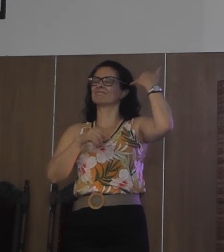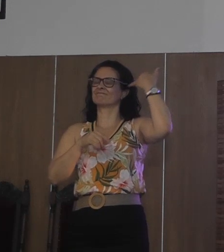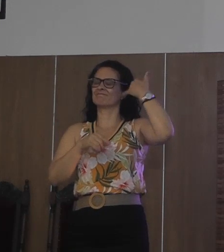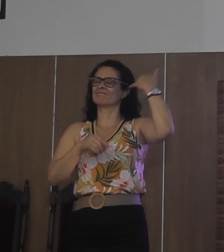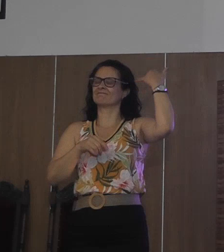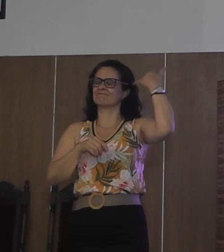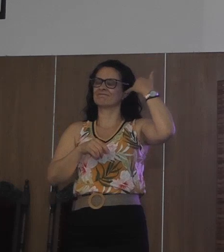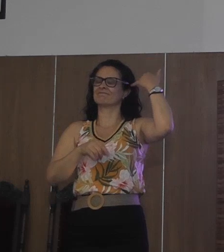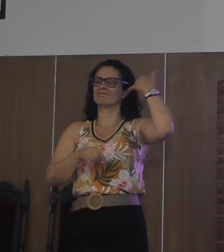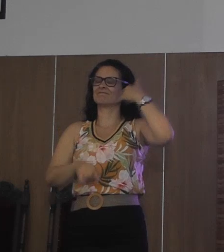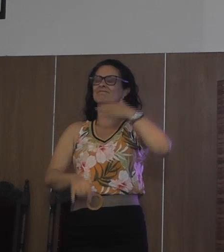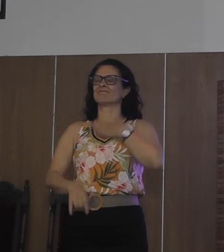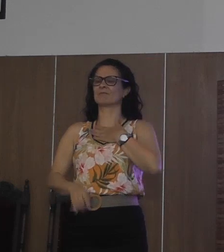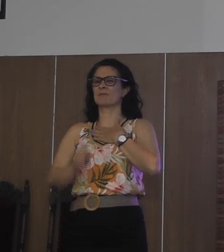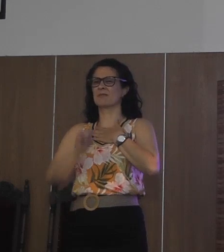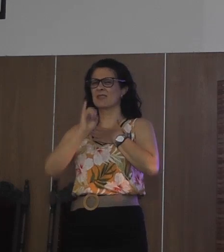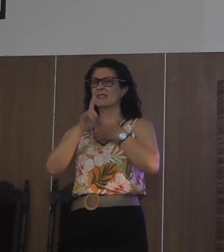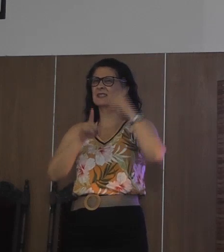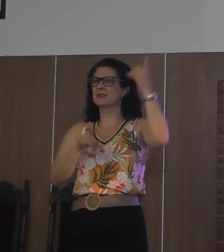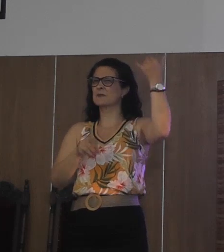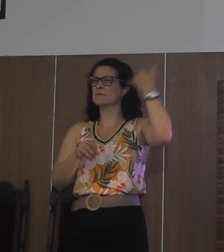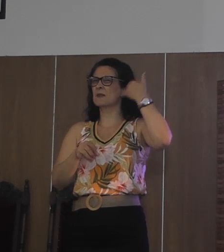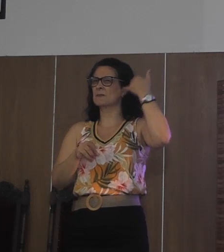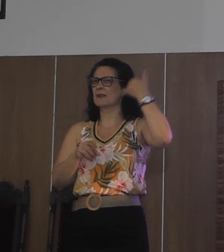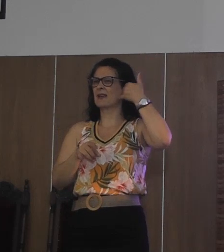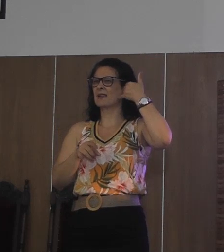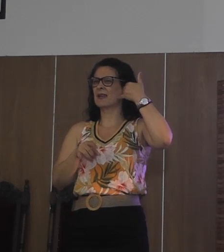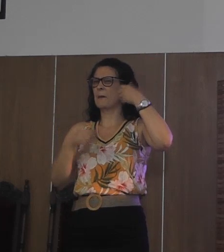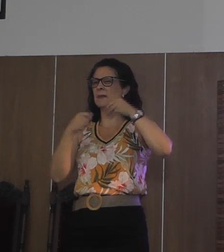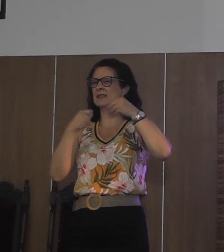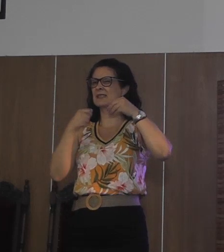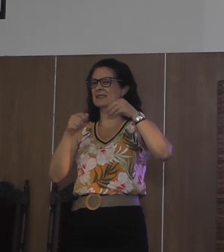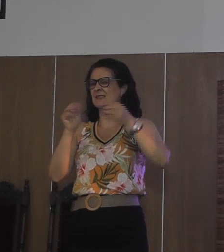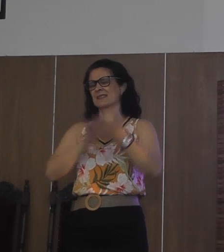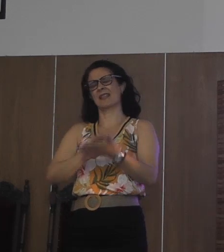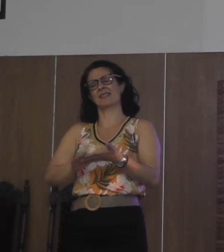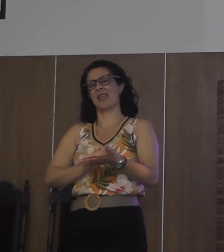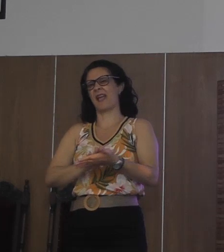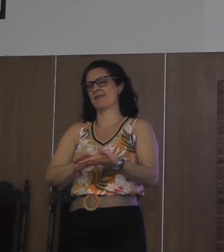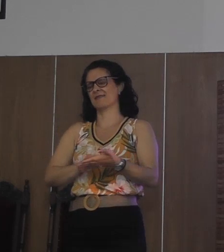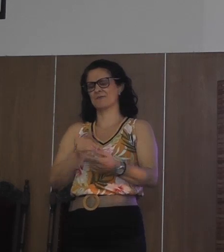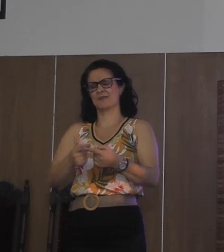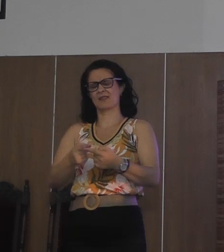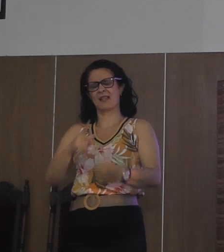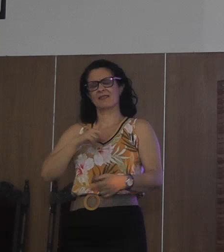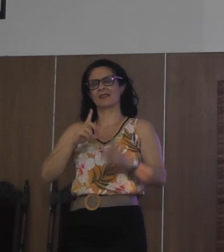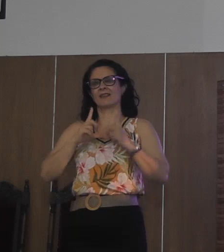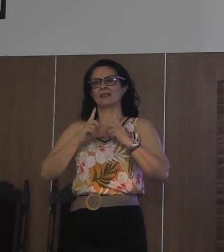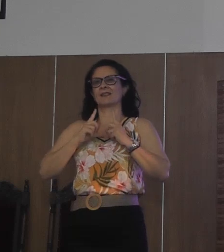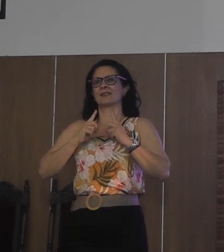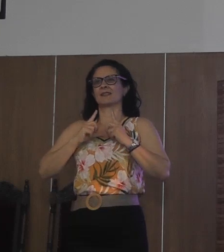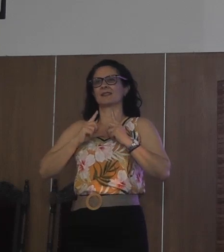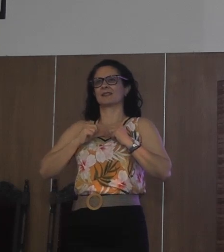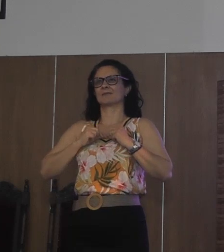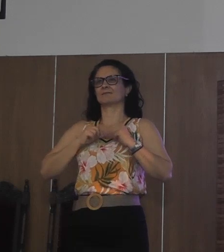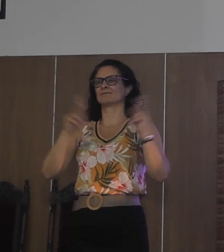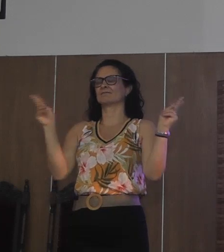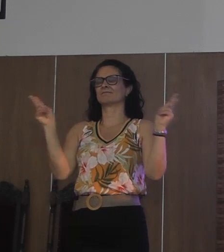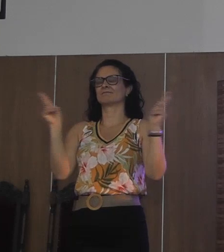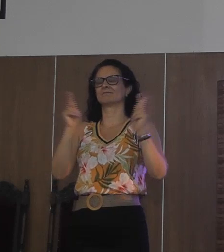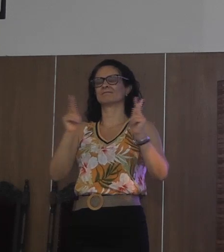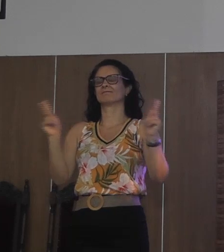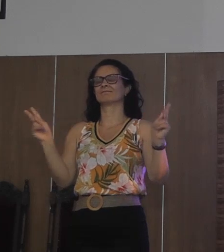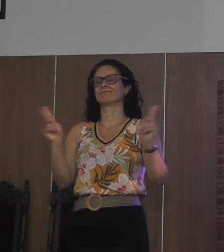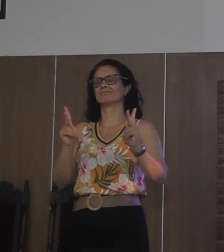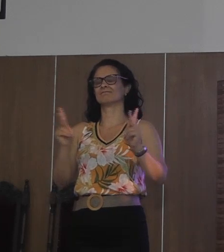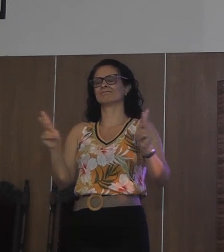E quando Deus fala, a gente não precisa de mais nada. A gente tem tranquilidade, paz para viver, calmaria.